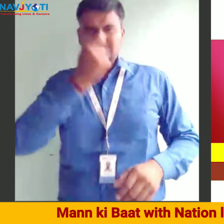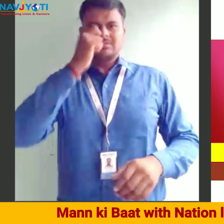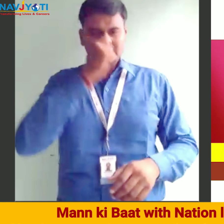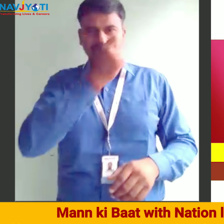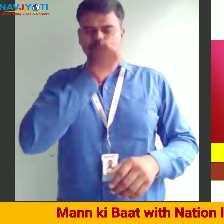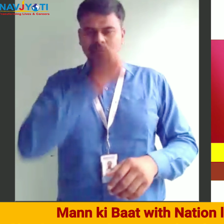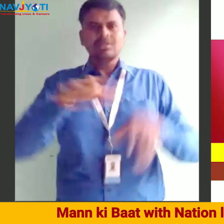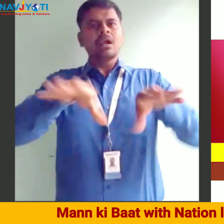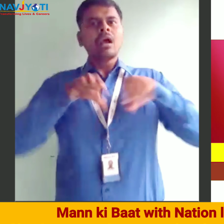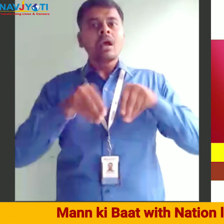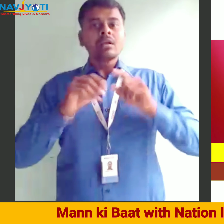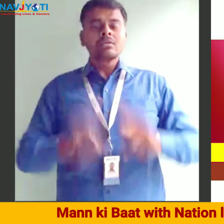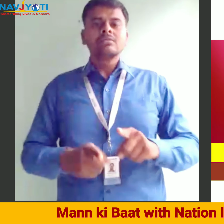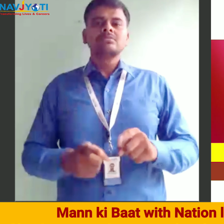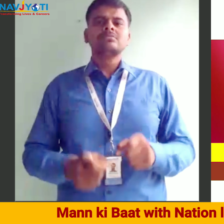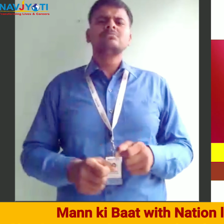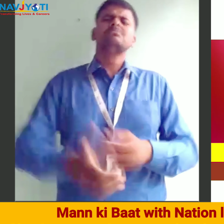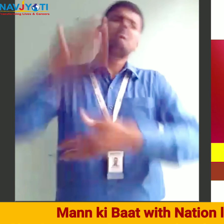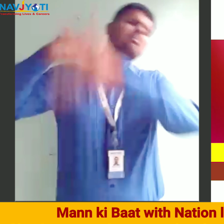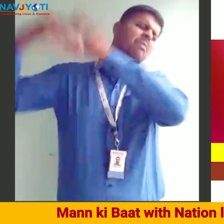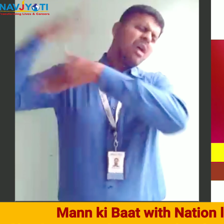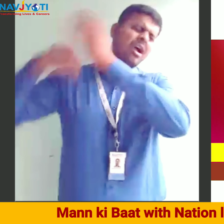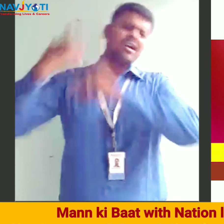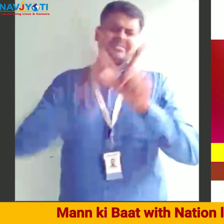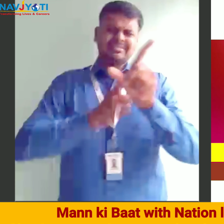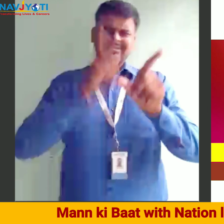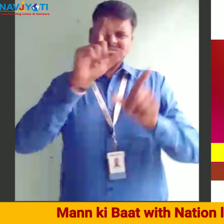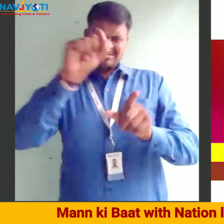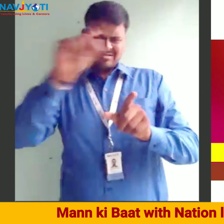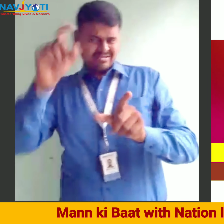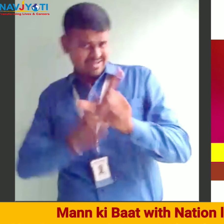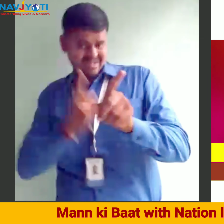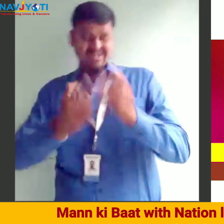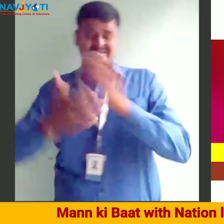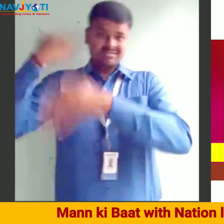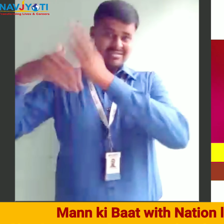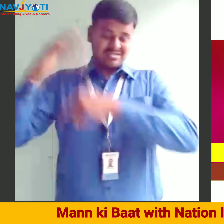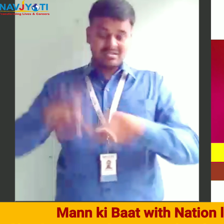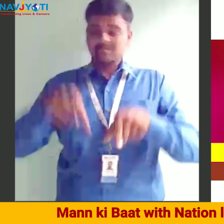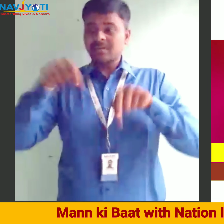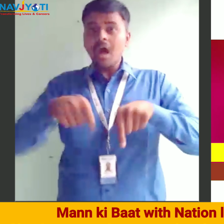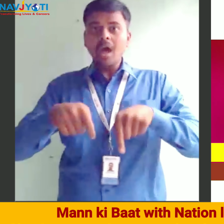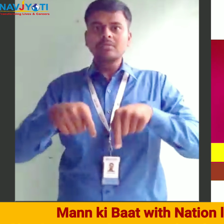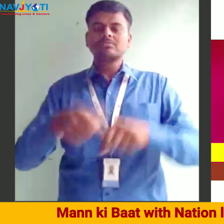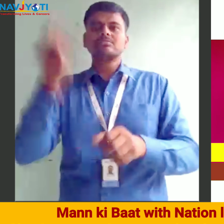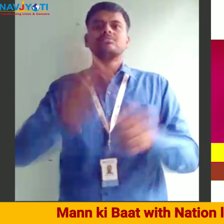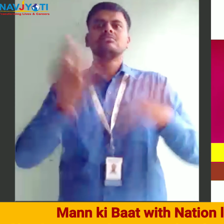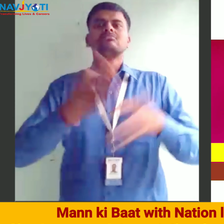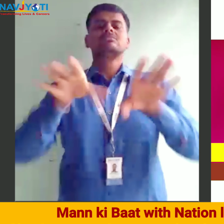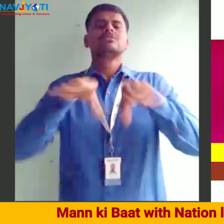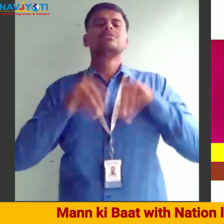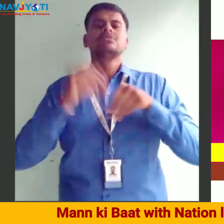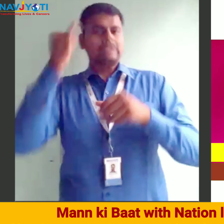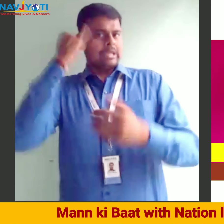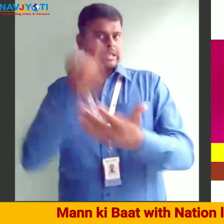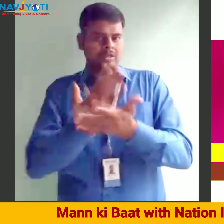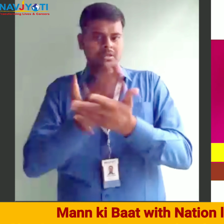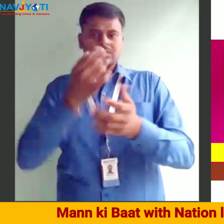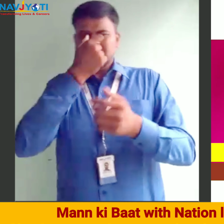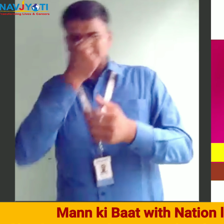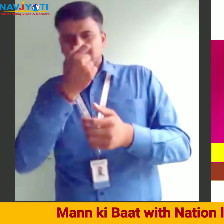सहज स्वीकार किया है, वैसे ही हजारों वर्षों पुराने हमारे आयुर्वेद के सिद्धांतों को भी विश्व